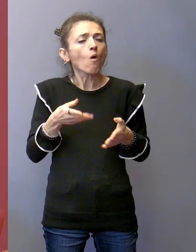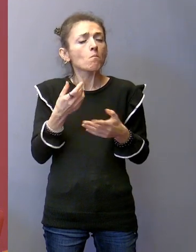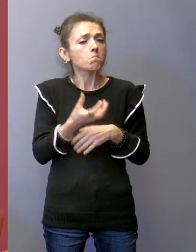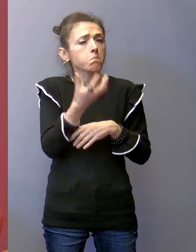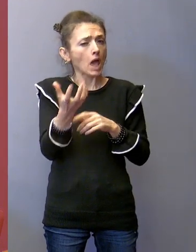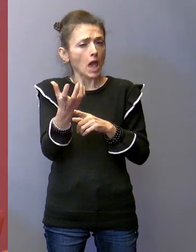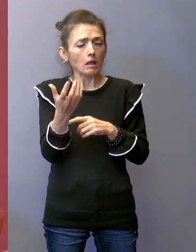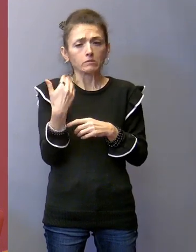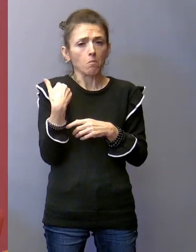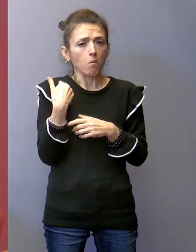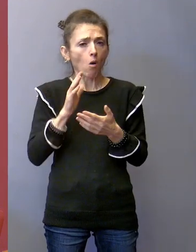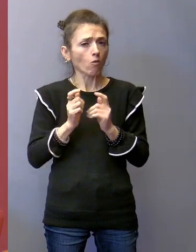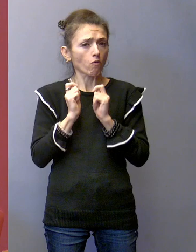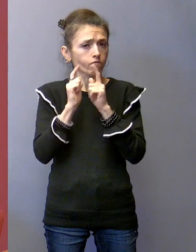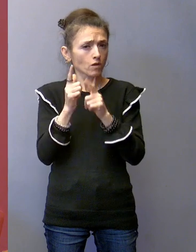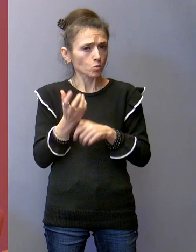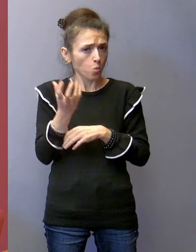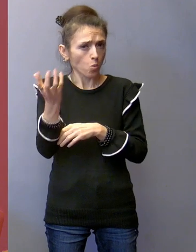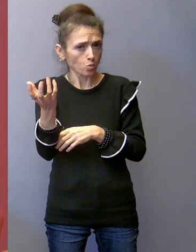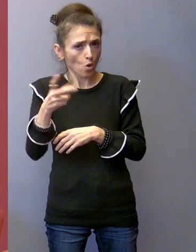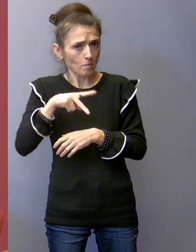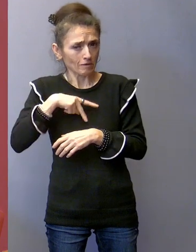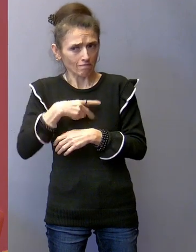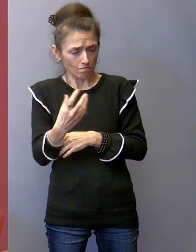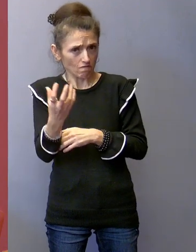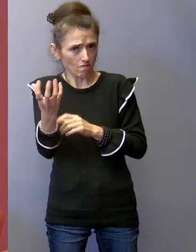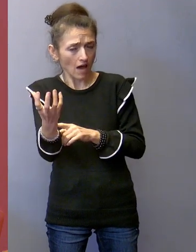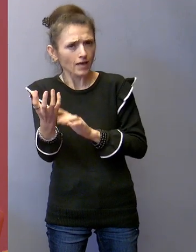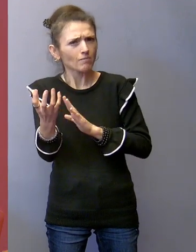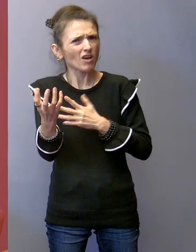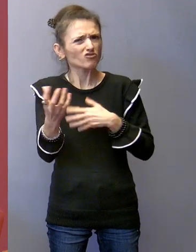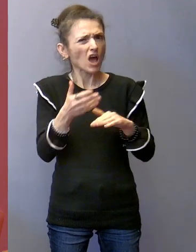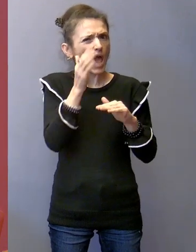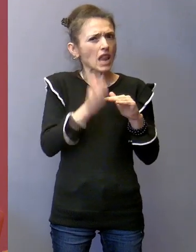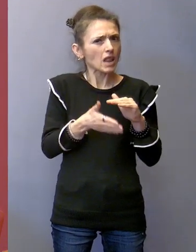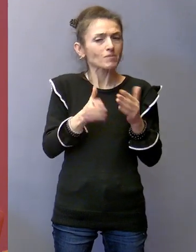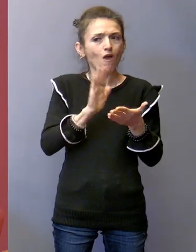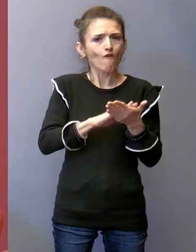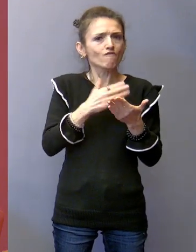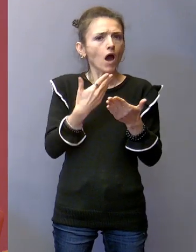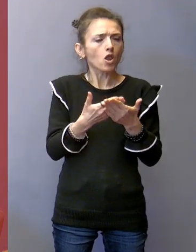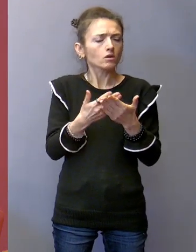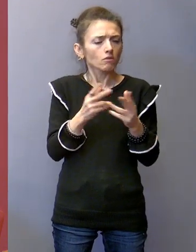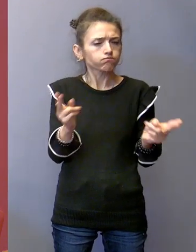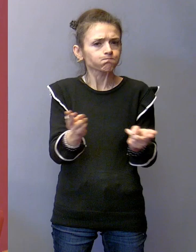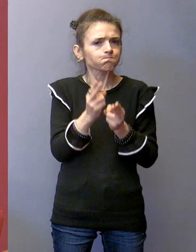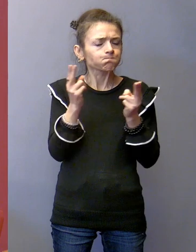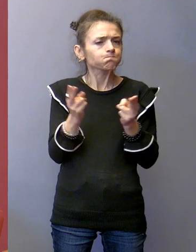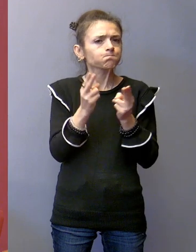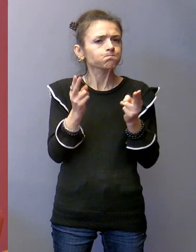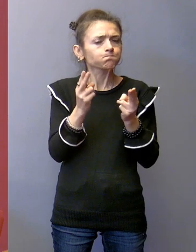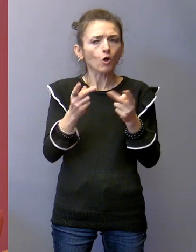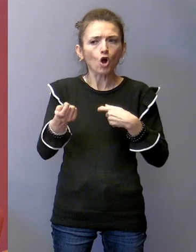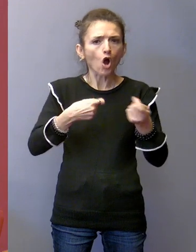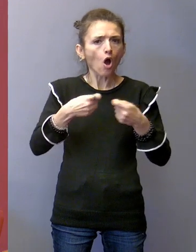venduto a privati Ma che con quel limite non ne consente la valorizzazione la commercializzazione significa ammettere